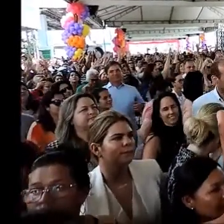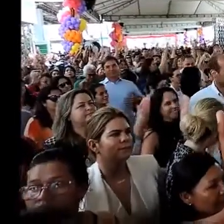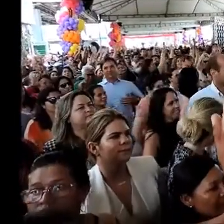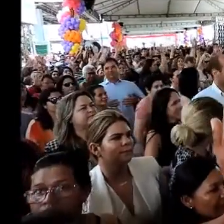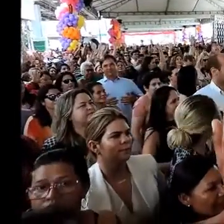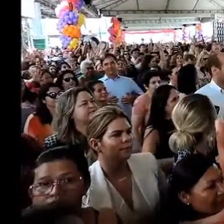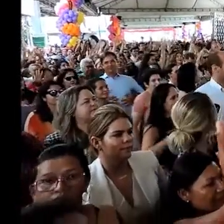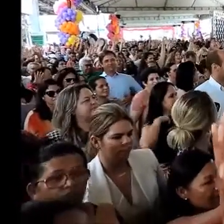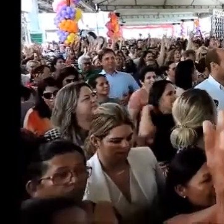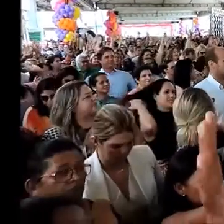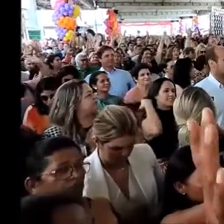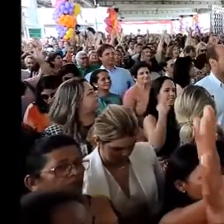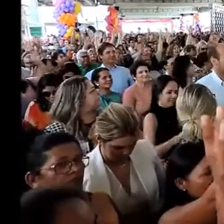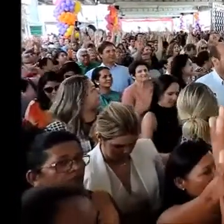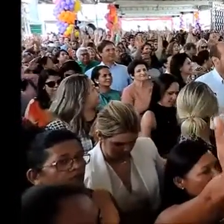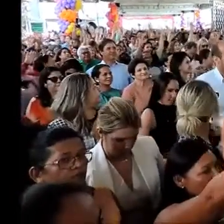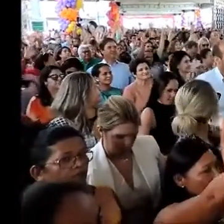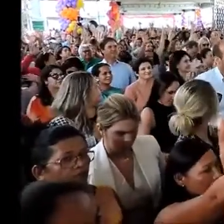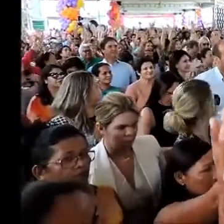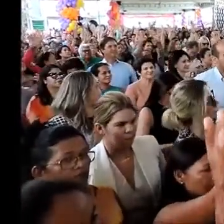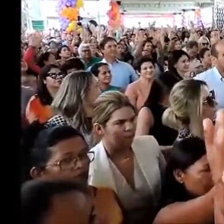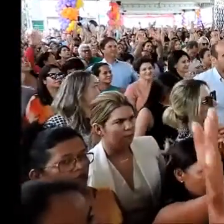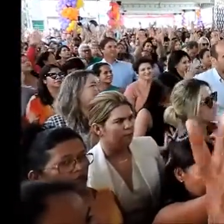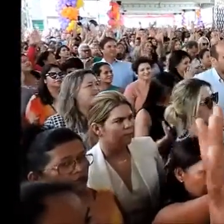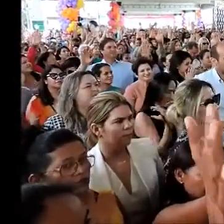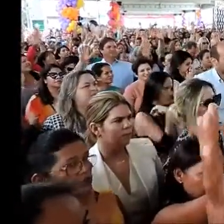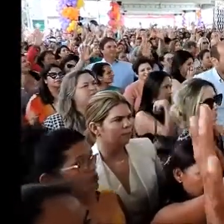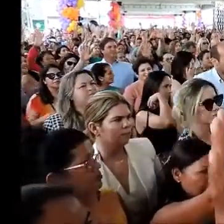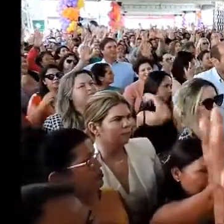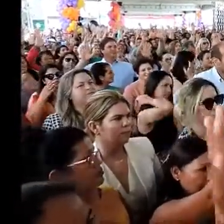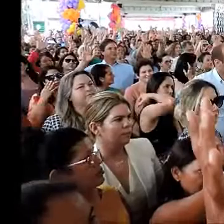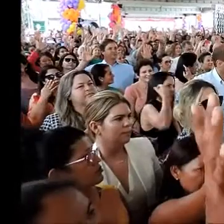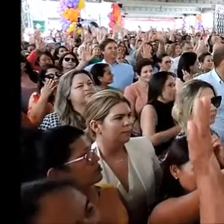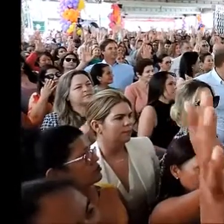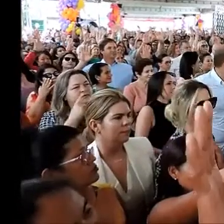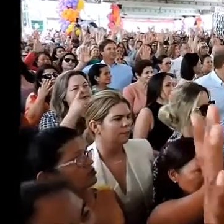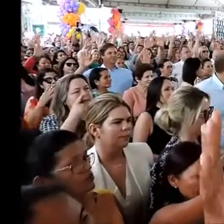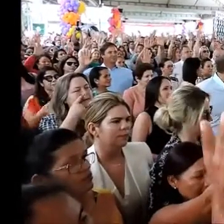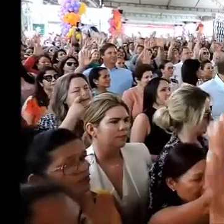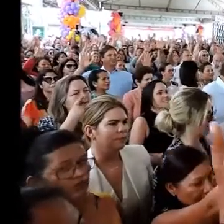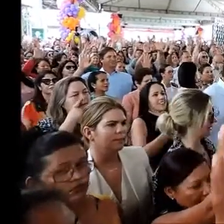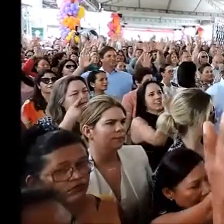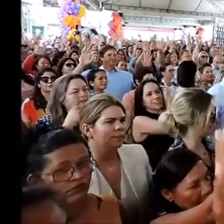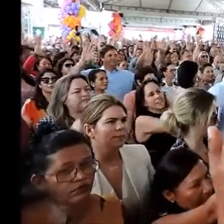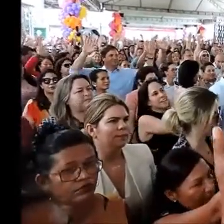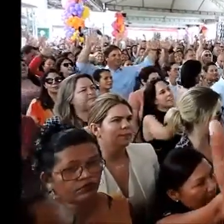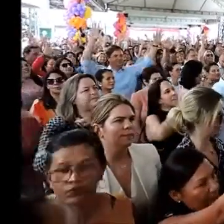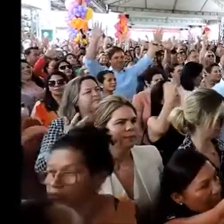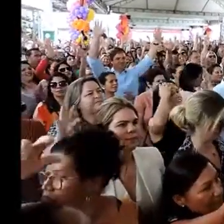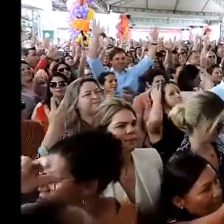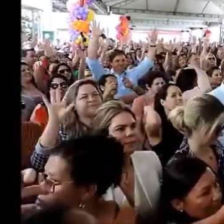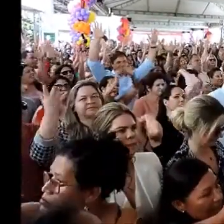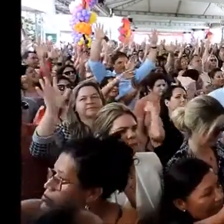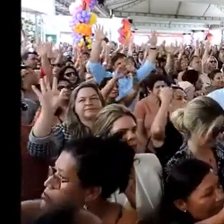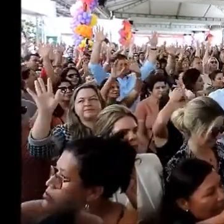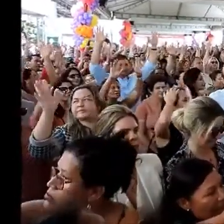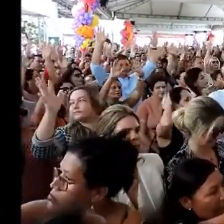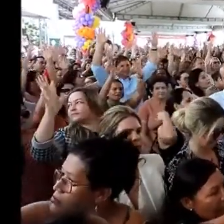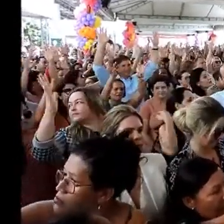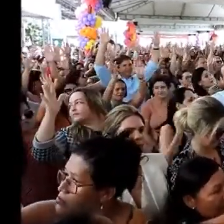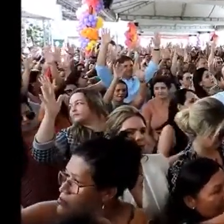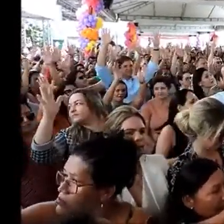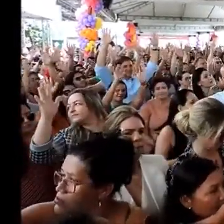Maceió, entregando o Hospital da Mulher, doutora Anísia da Silveira. Levantem as mãos todos